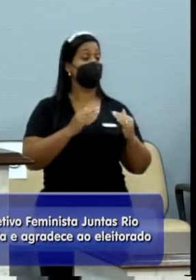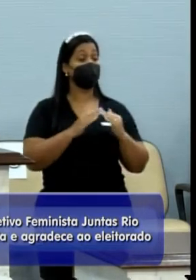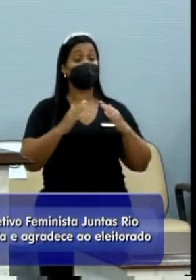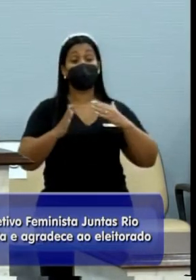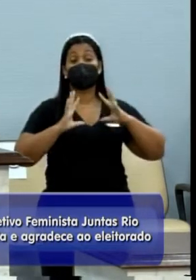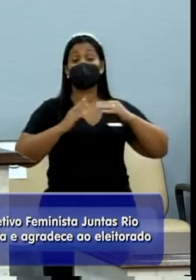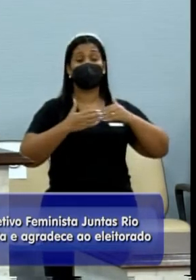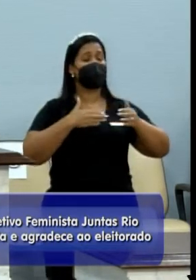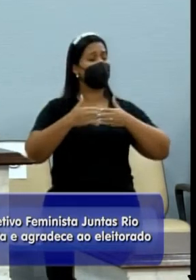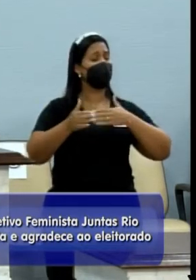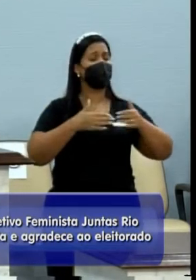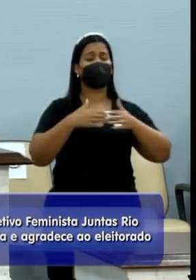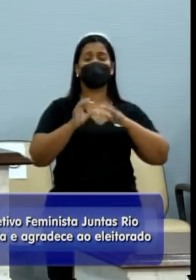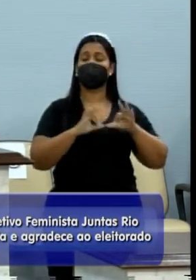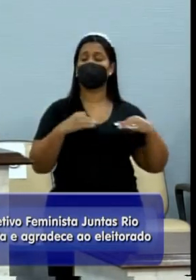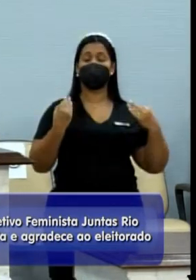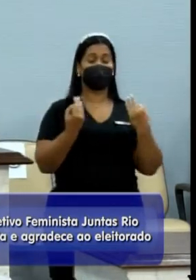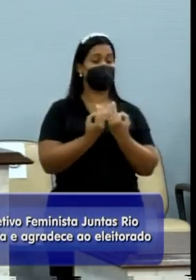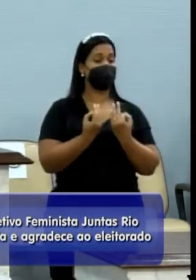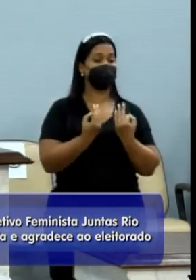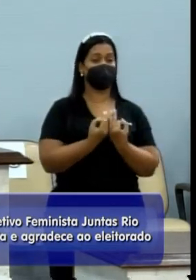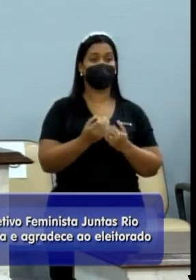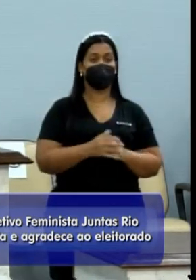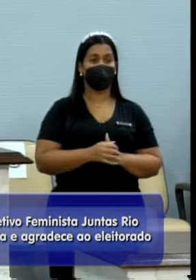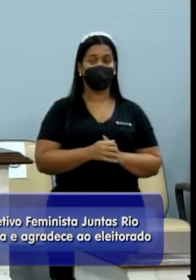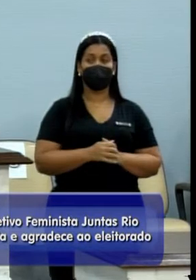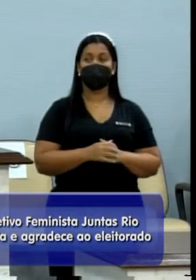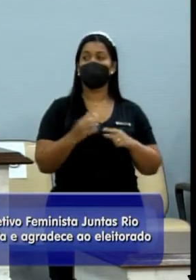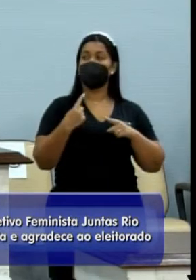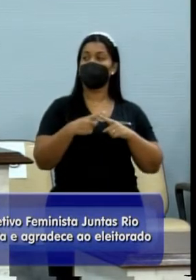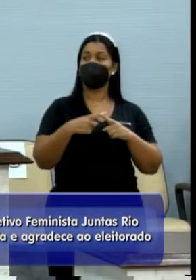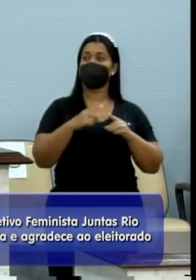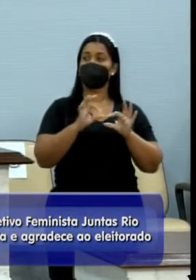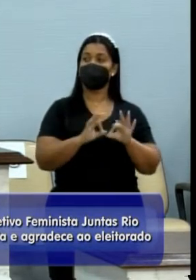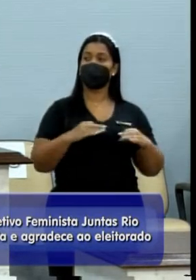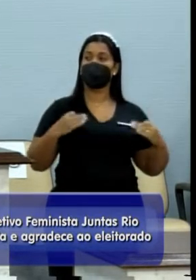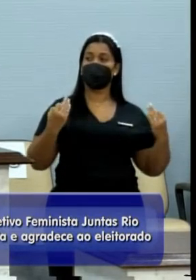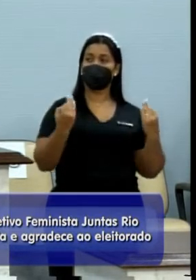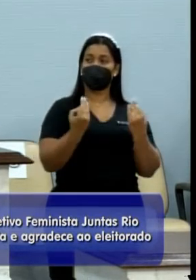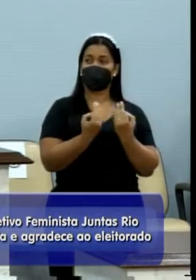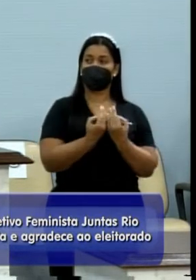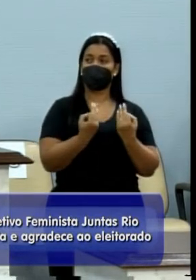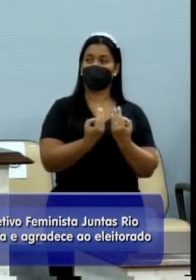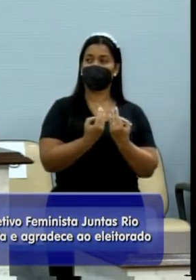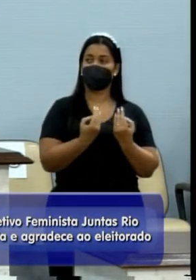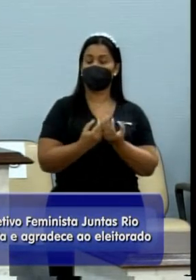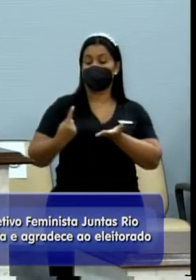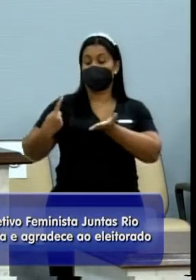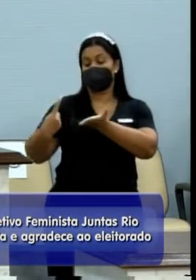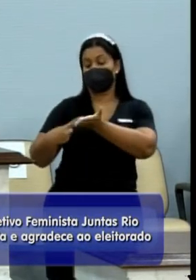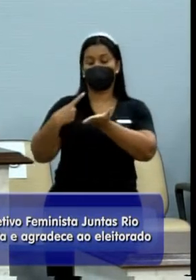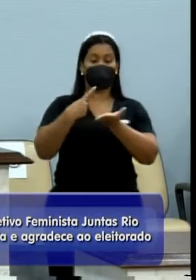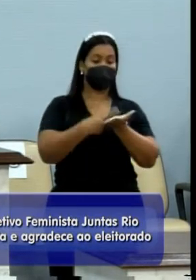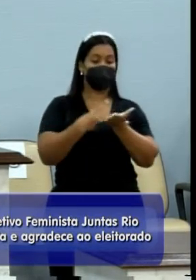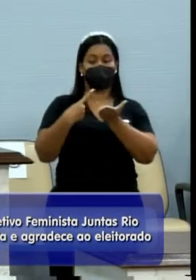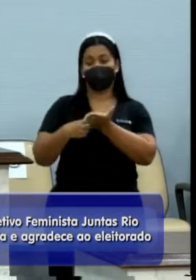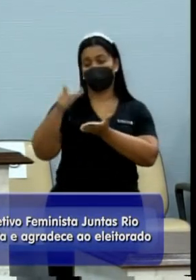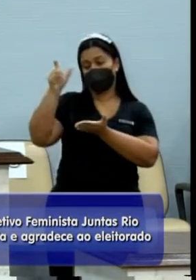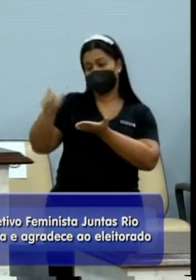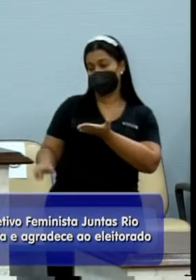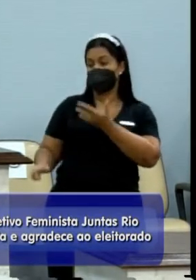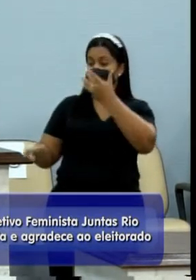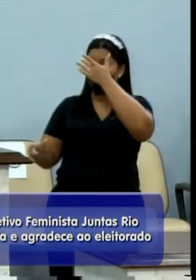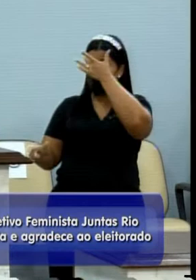que seja funcional. Porque família é um pacto de pessoas que